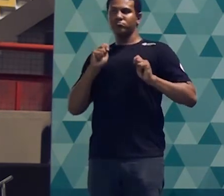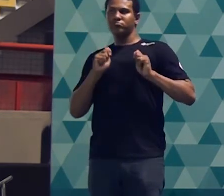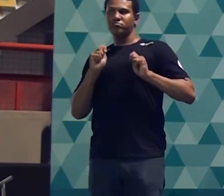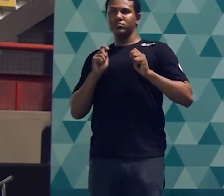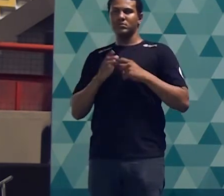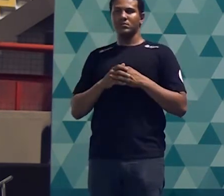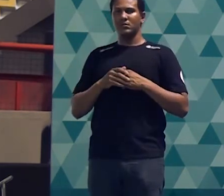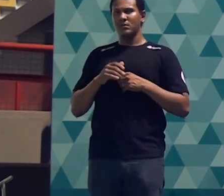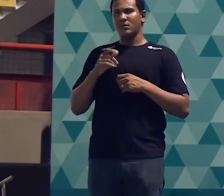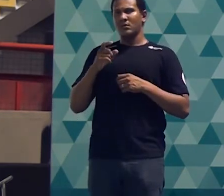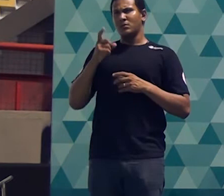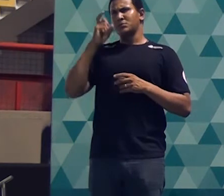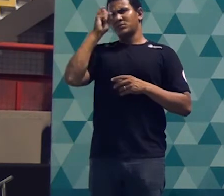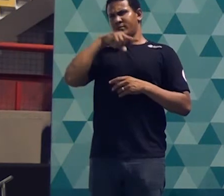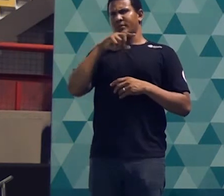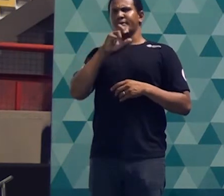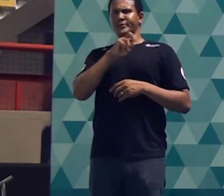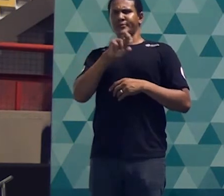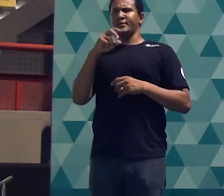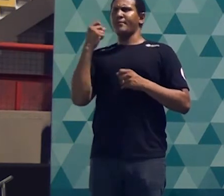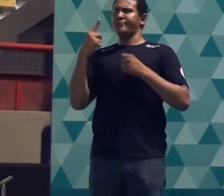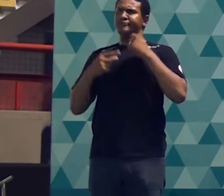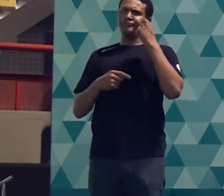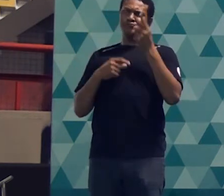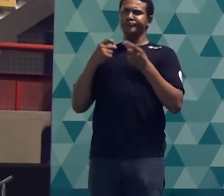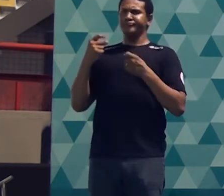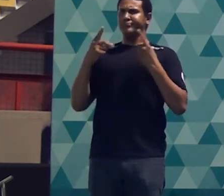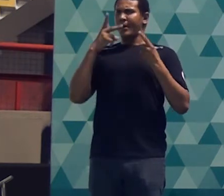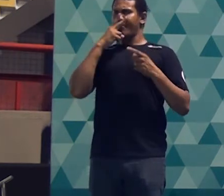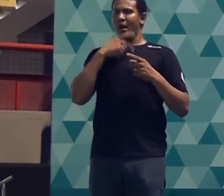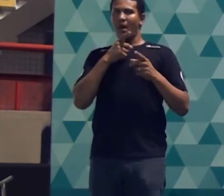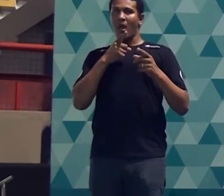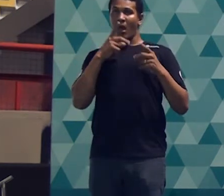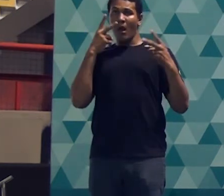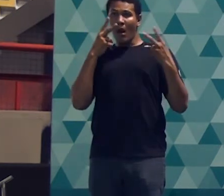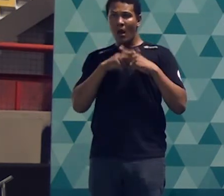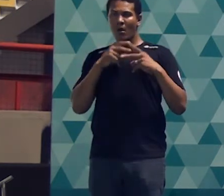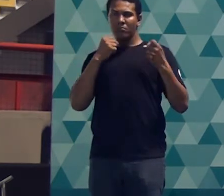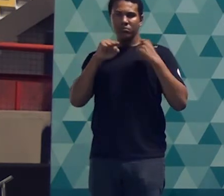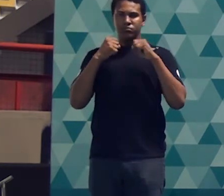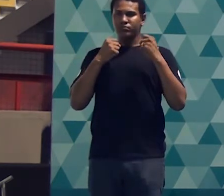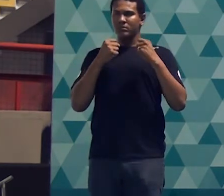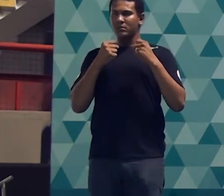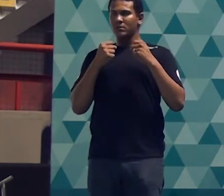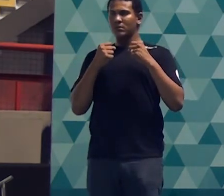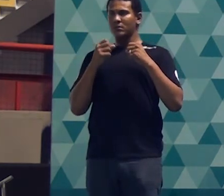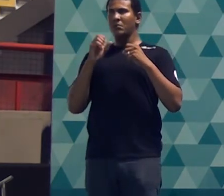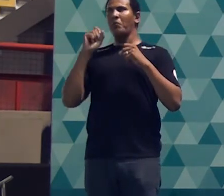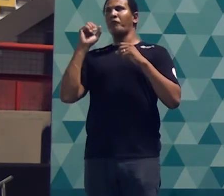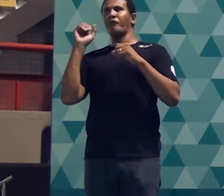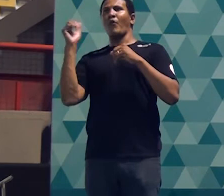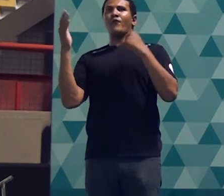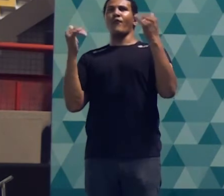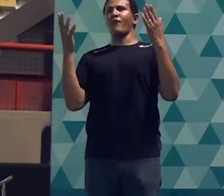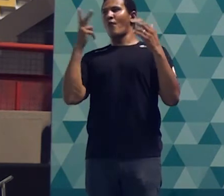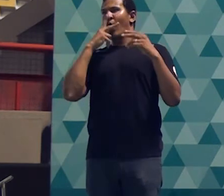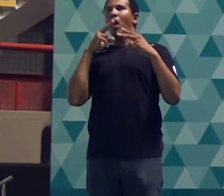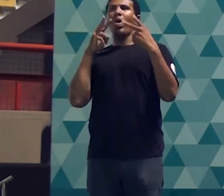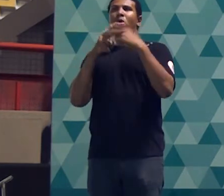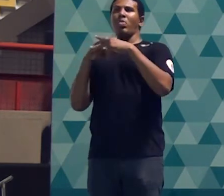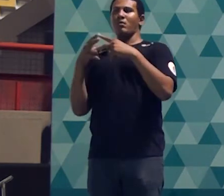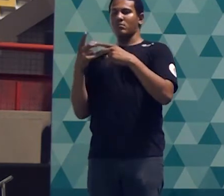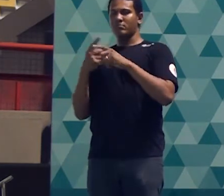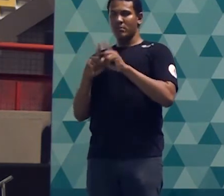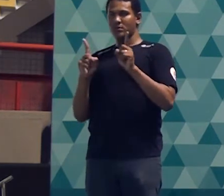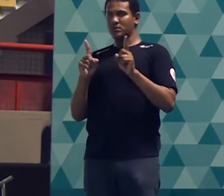esses esportes ou essas lutas, eles vão utilizar isso para agredir alguém. Pode até usar em defesa própria, numa situação extrema,